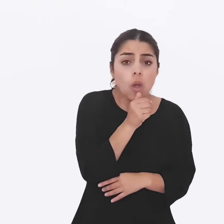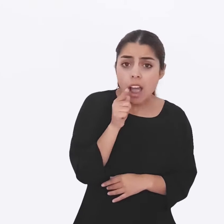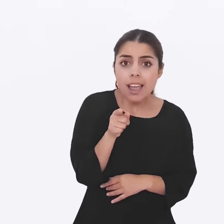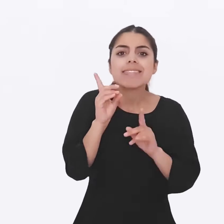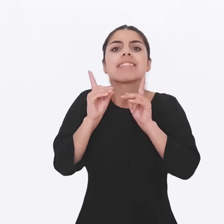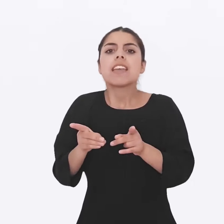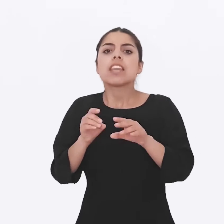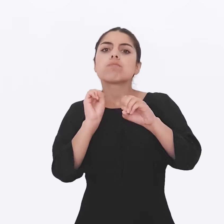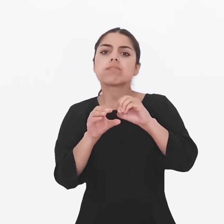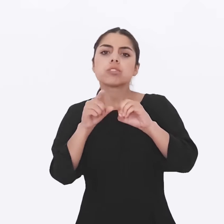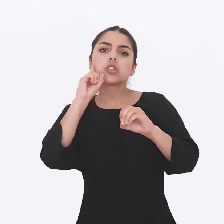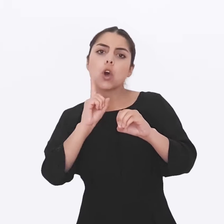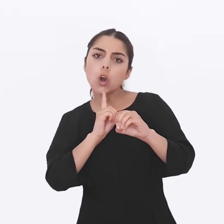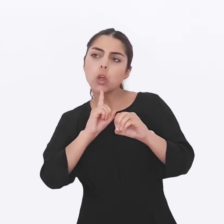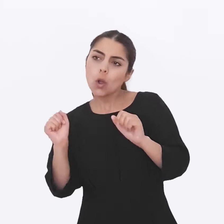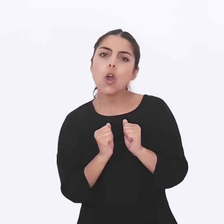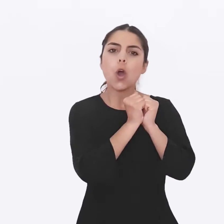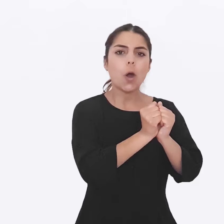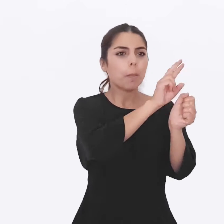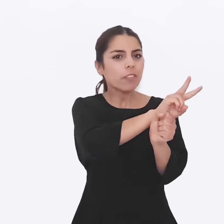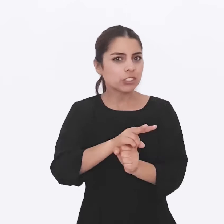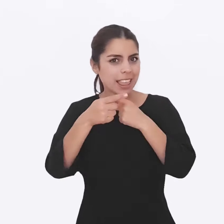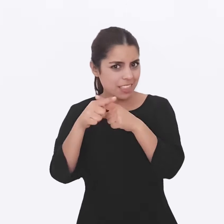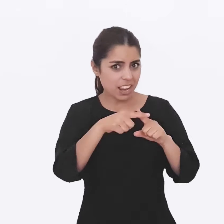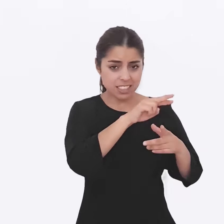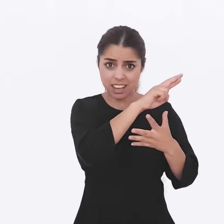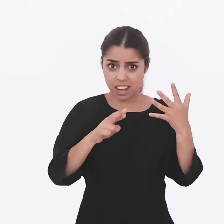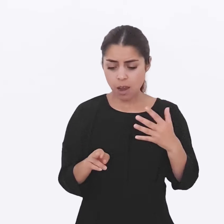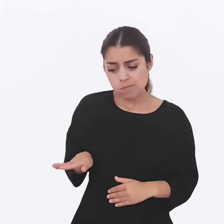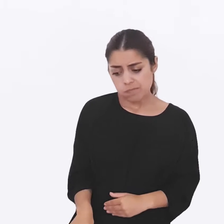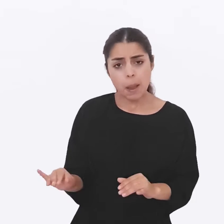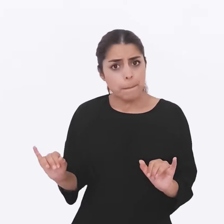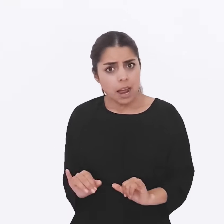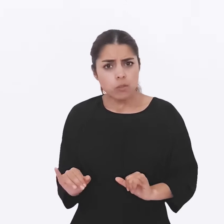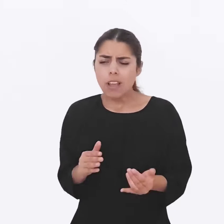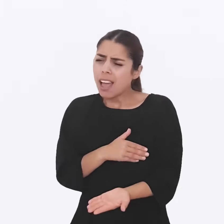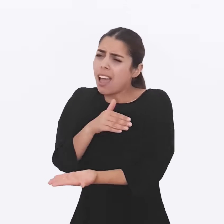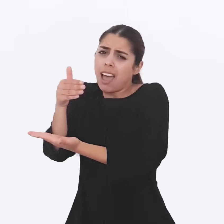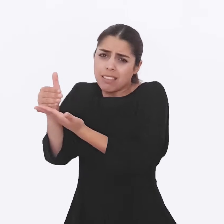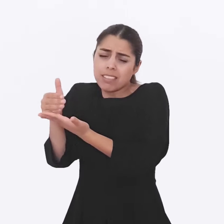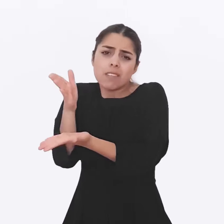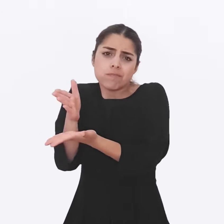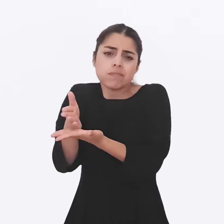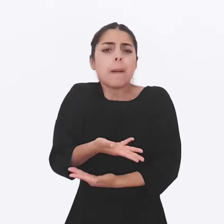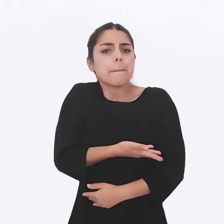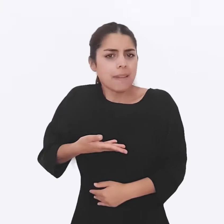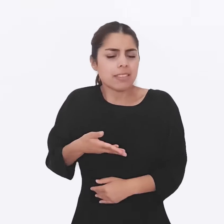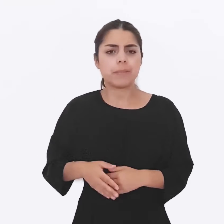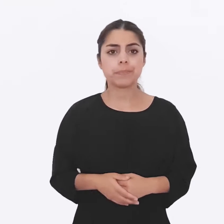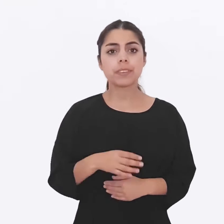se debe contar con educadores sordos participando junto a los profesores de las diferentes asignaturas desde el nivel de educación parvularia hasta el nivel de